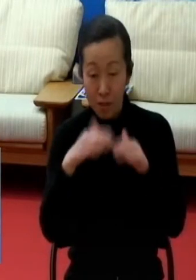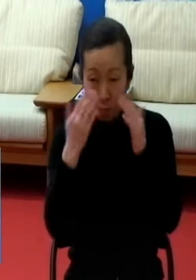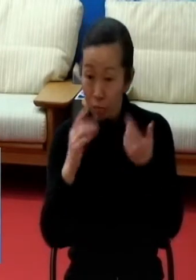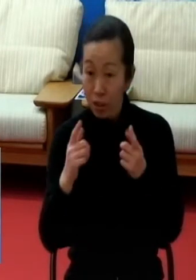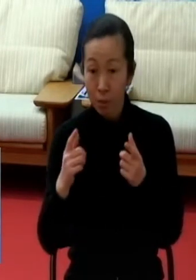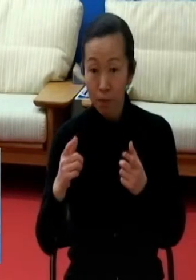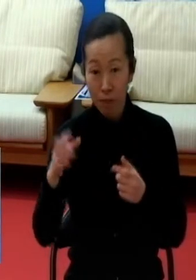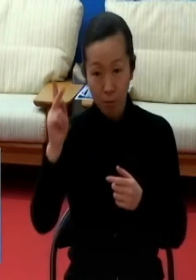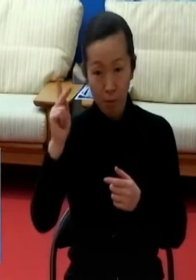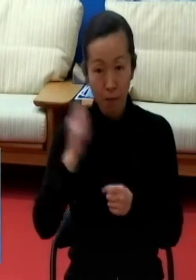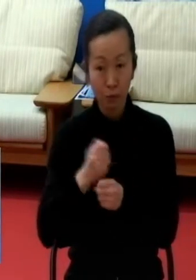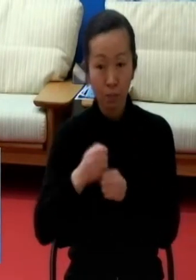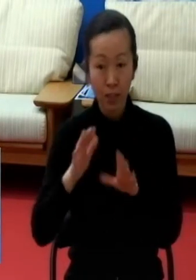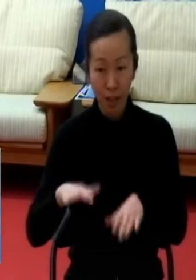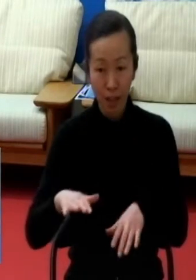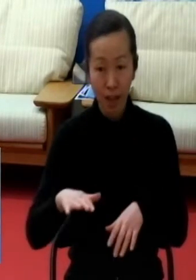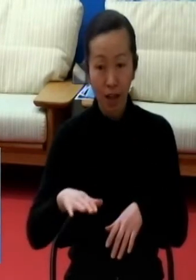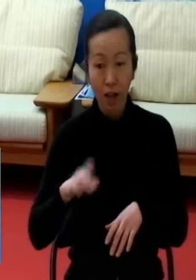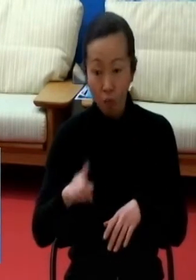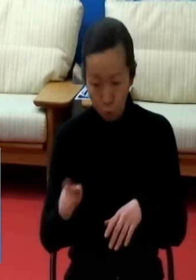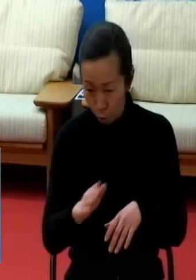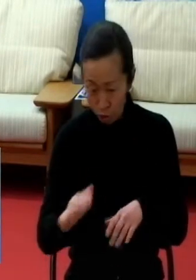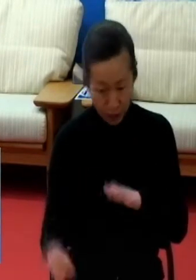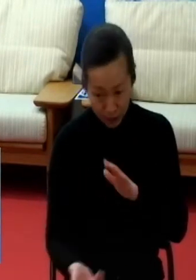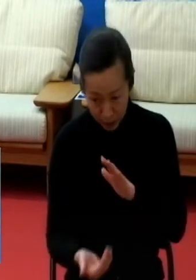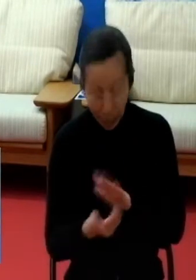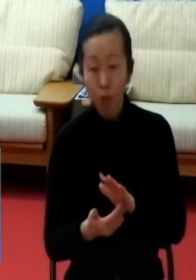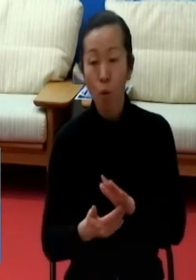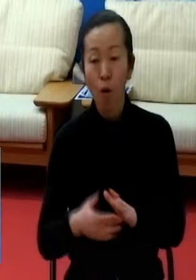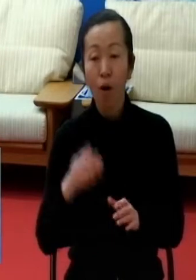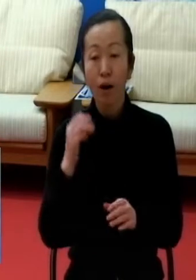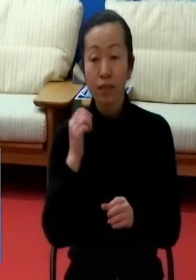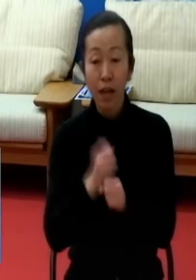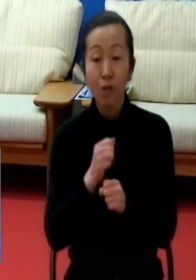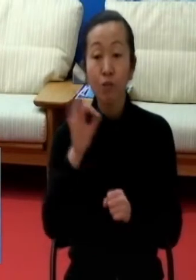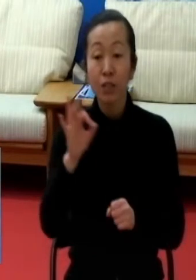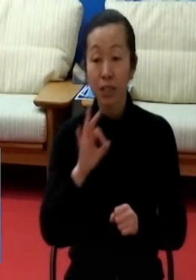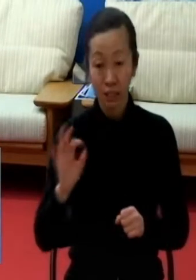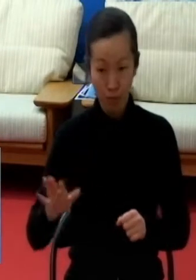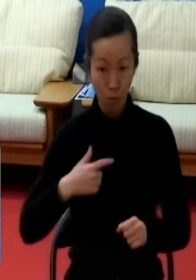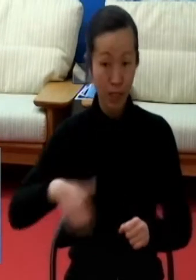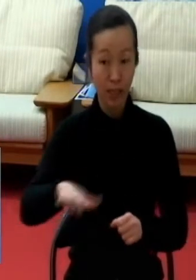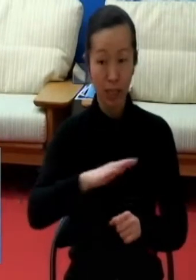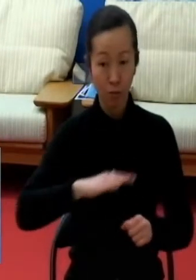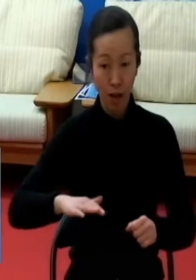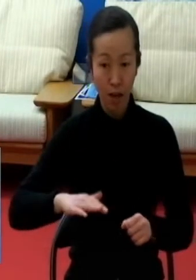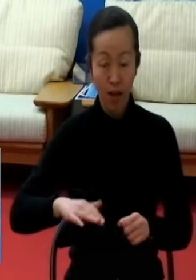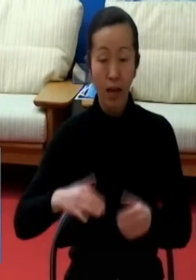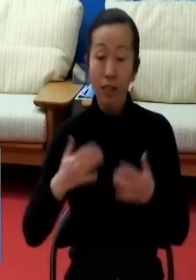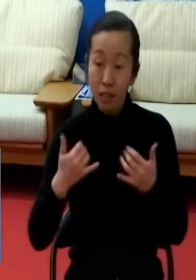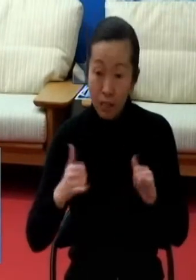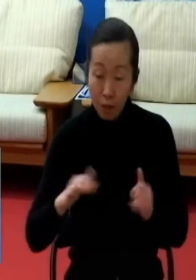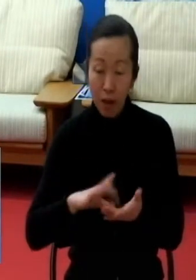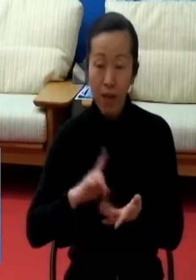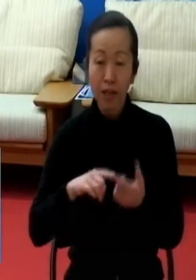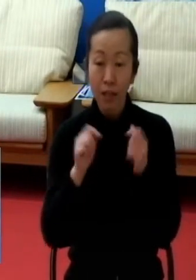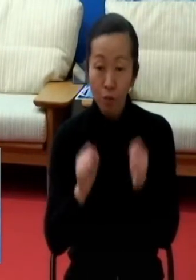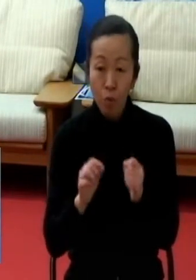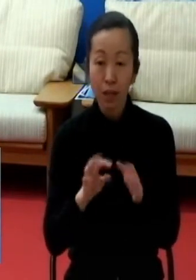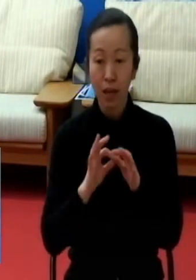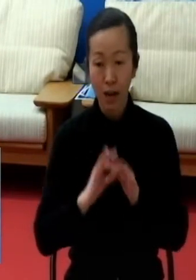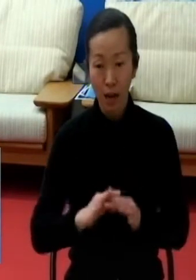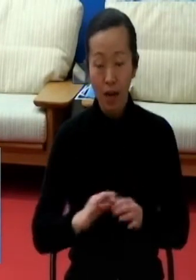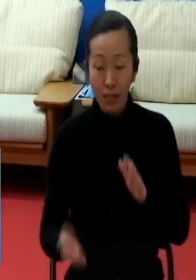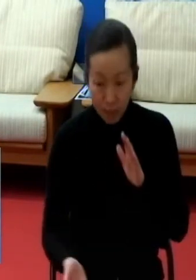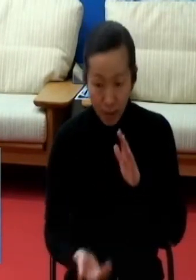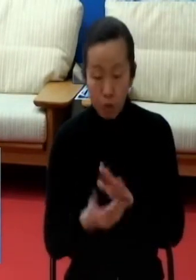こと。 예, 그리고 인간은 영적 존재이기 때문에 글작품이에요. そして人間は霊的な存在だから傑作品で 예, す。 우리가 보통 사람이 아니에요. 私